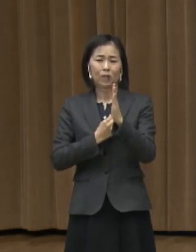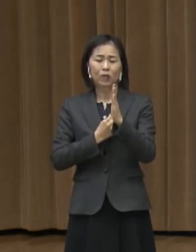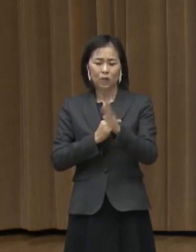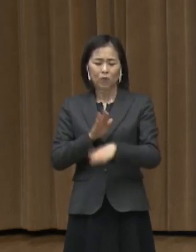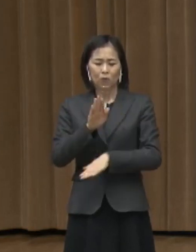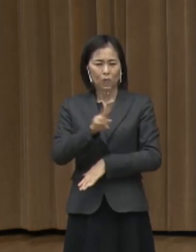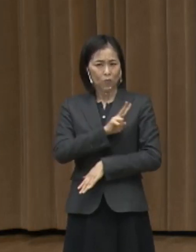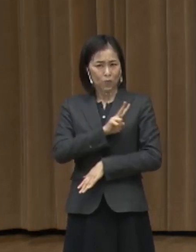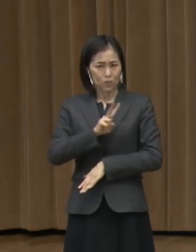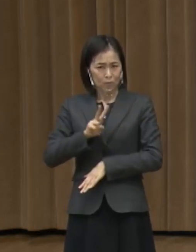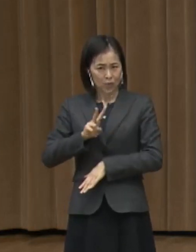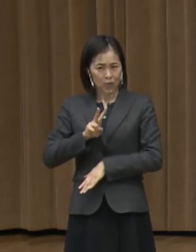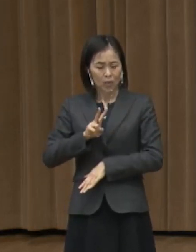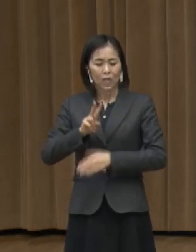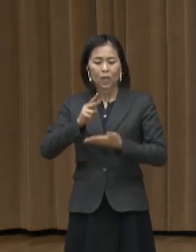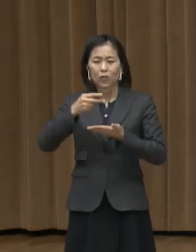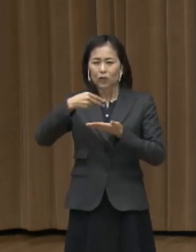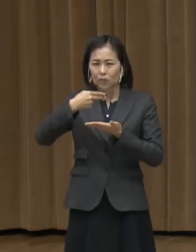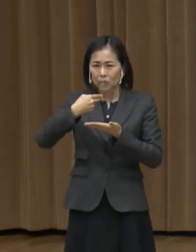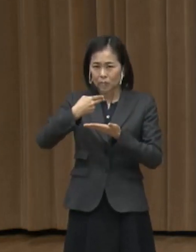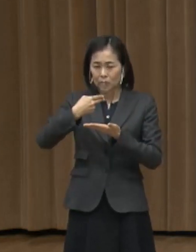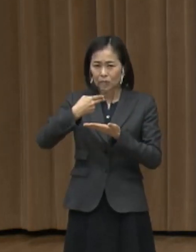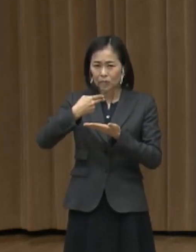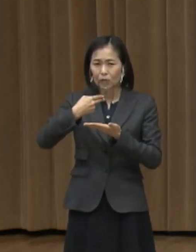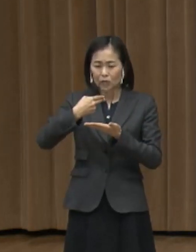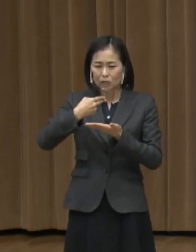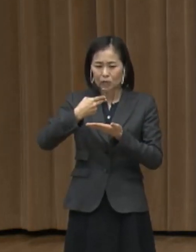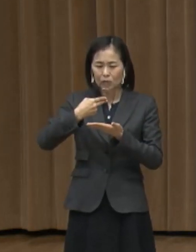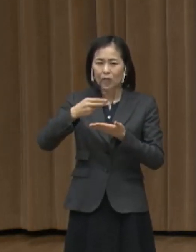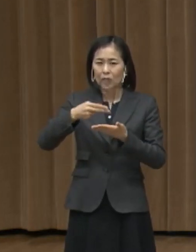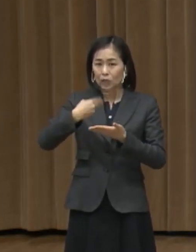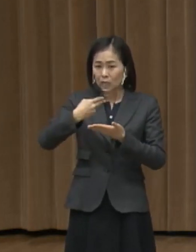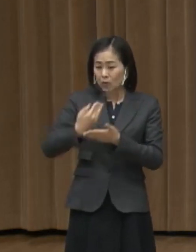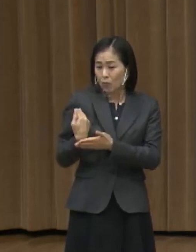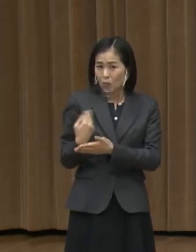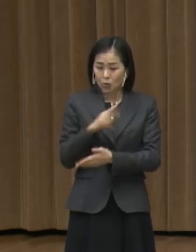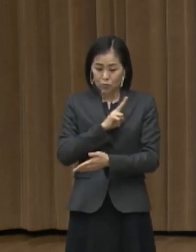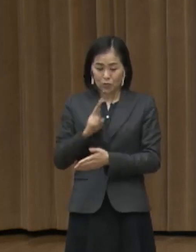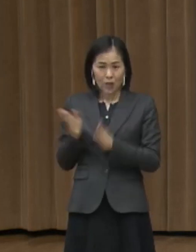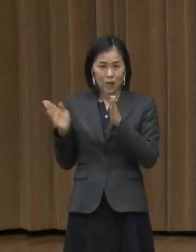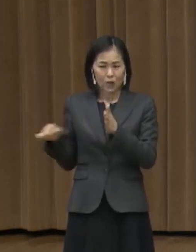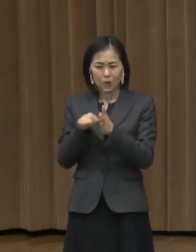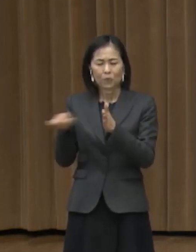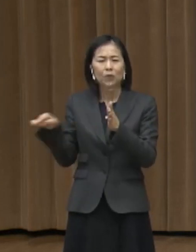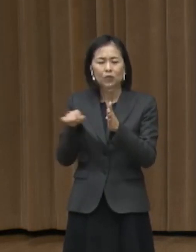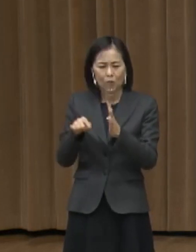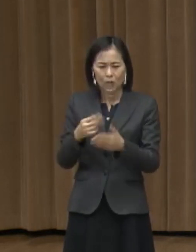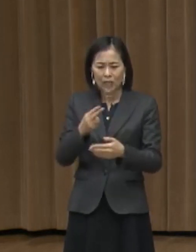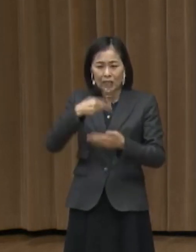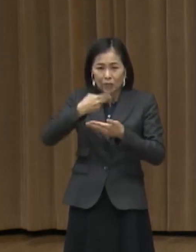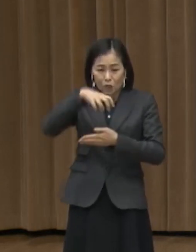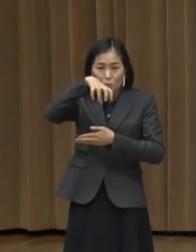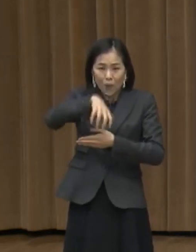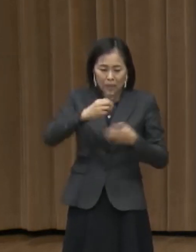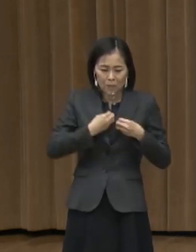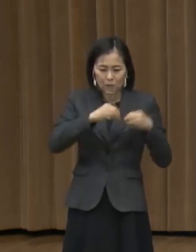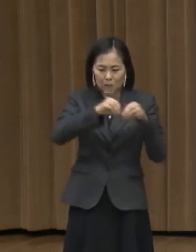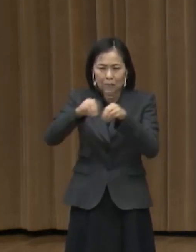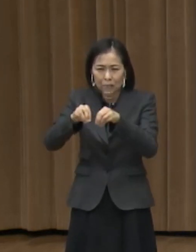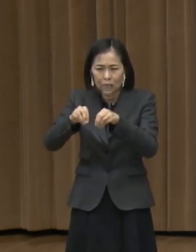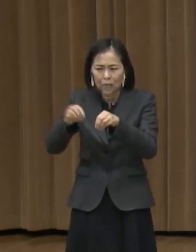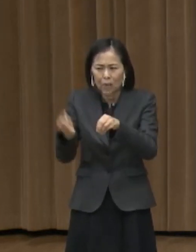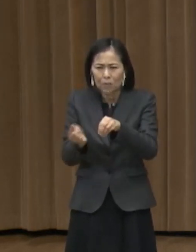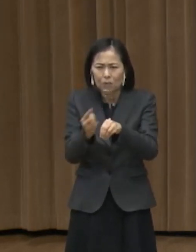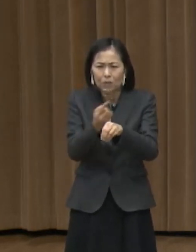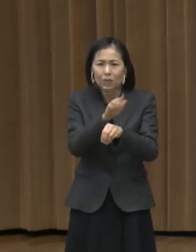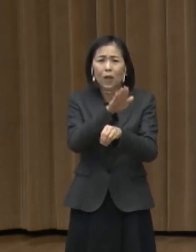い、飲食を伴う感染経路がちらほらと目立ち始めております。こういった